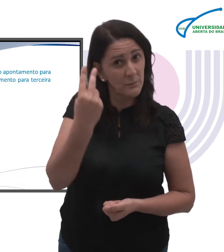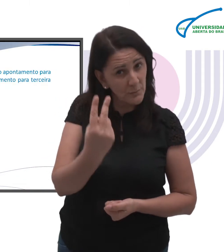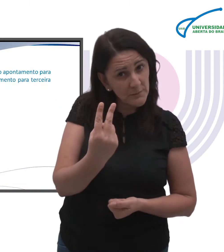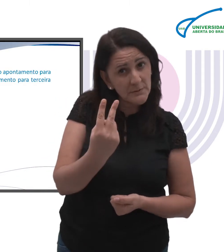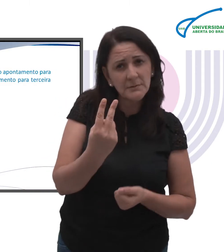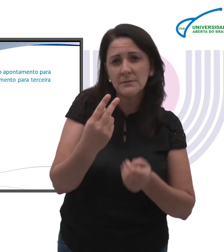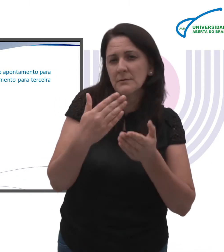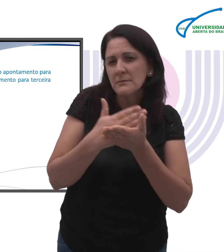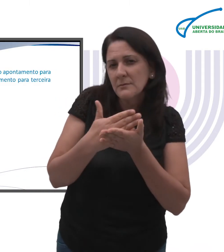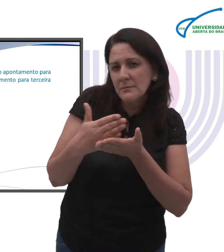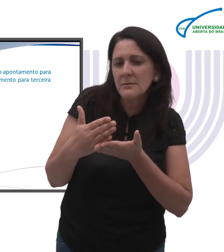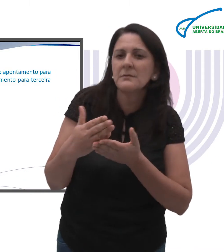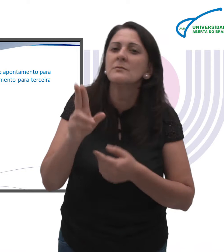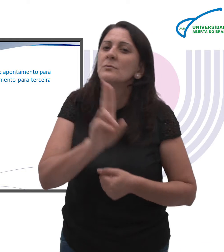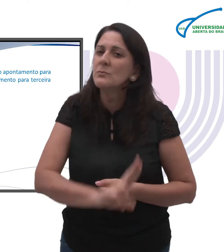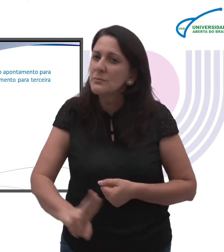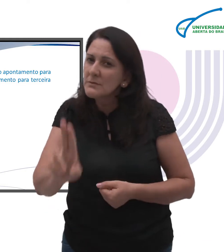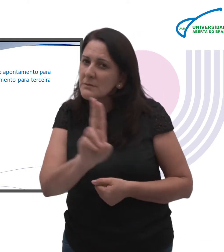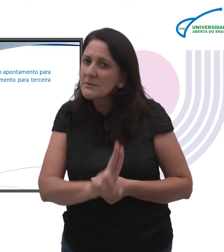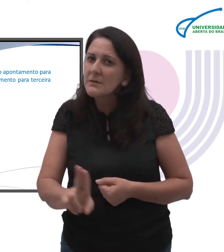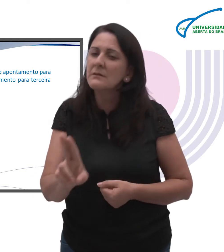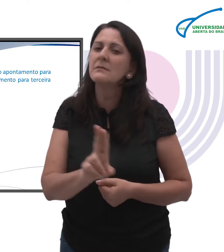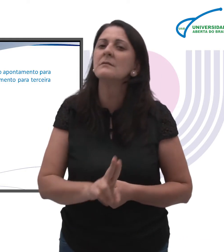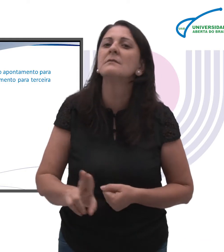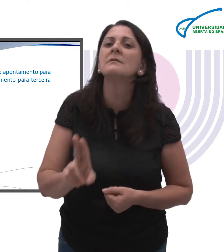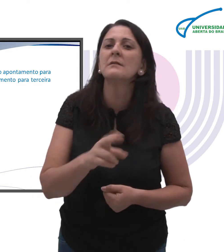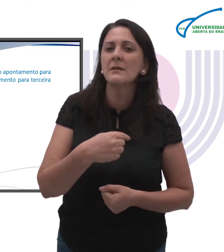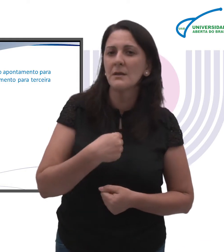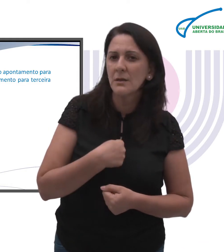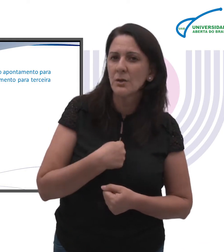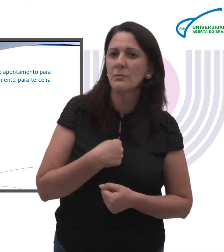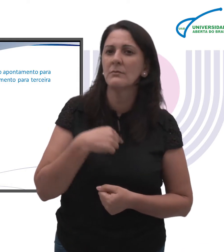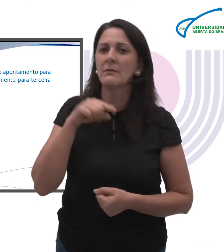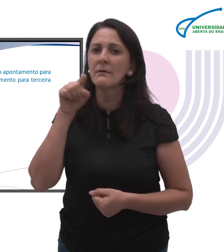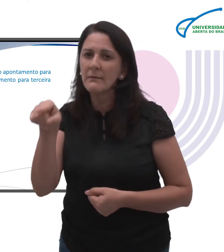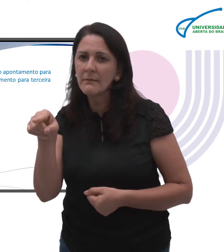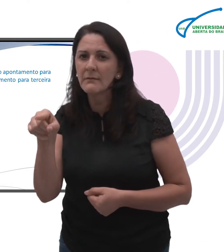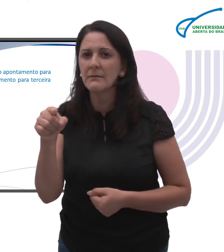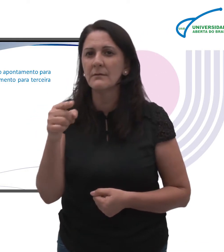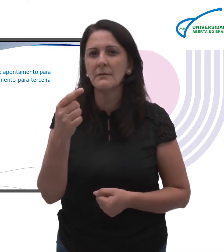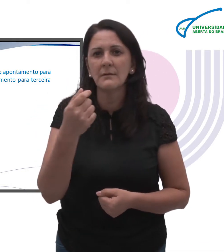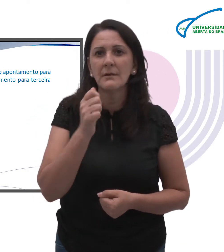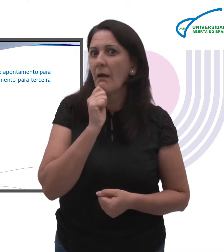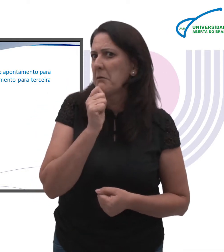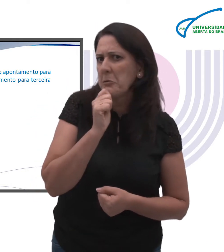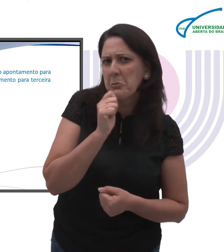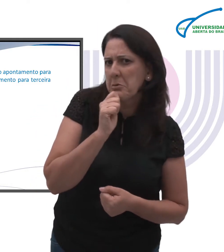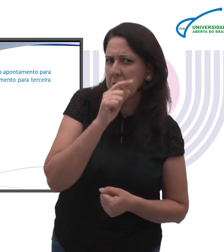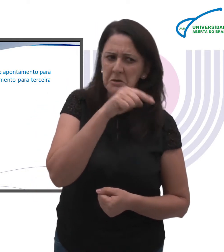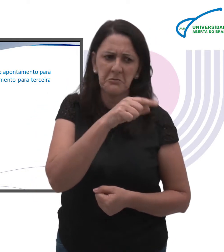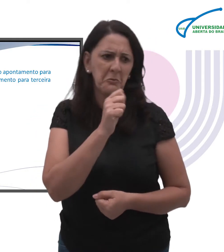suas primeiras sentenças. Aos 2 anos, aparece o uso de